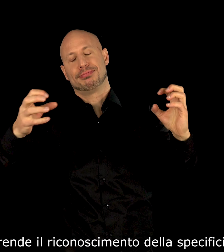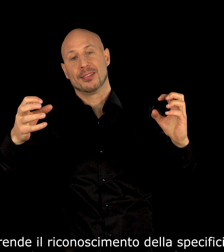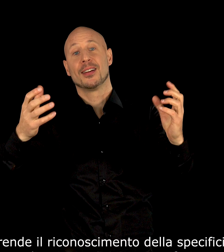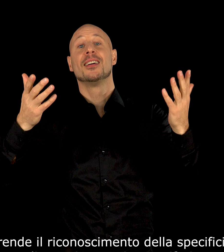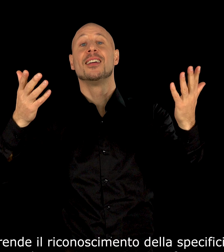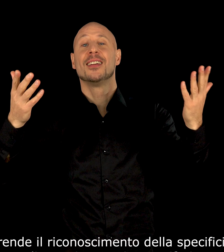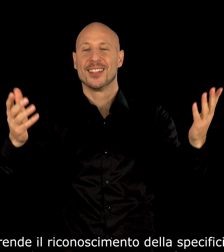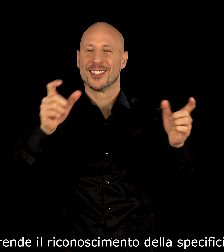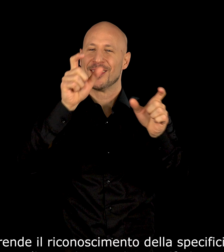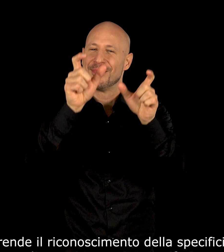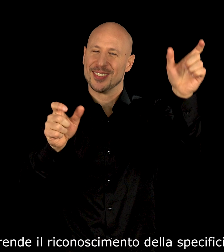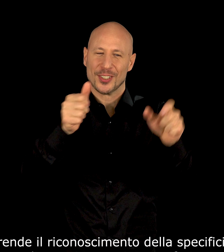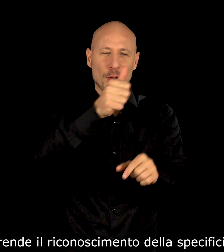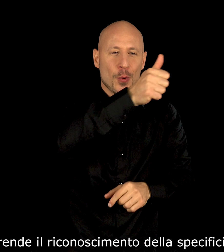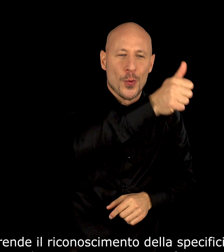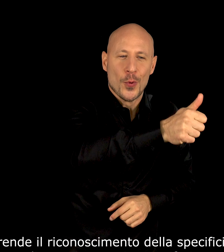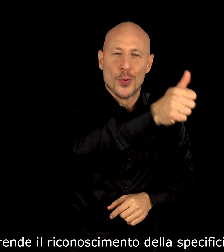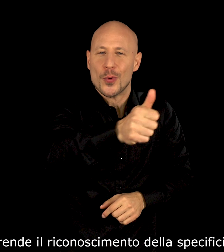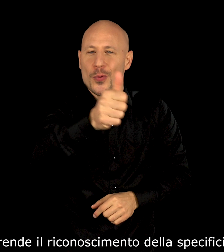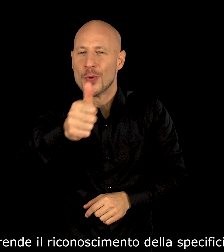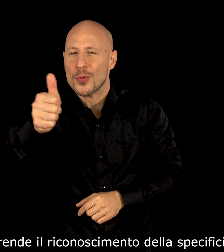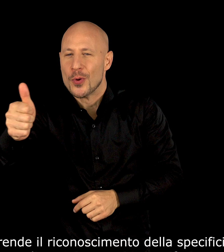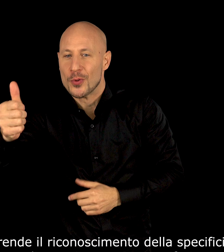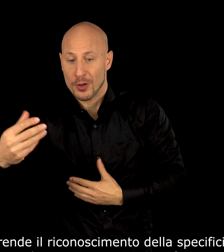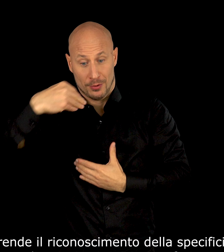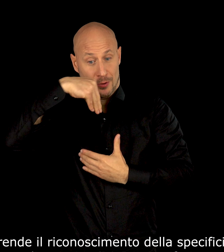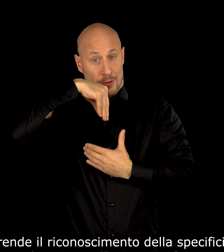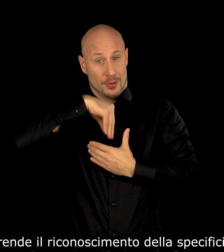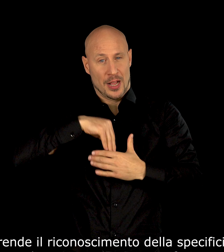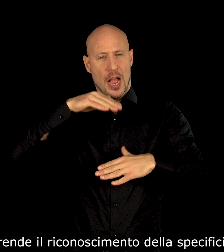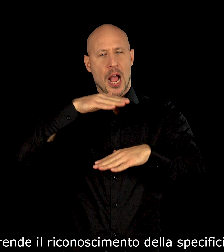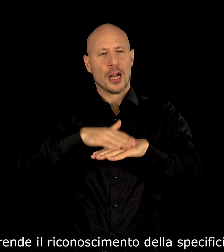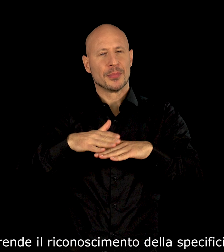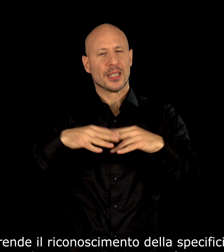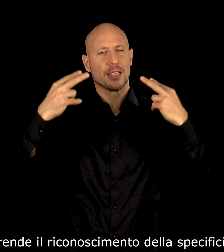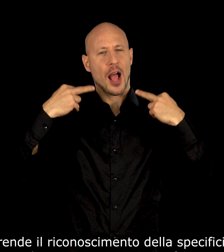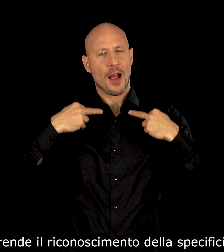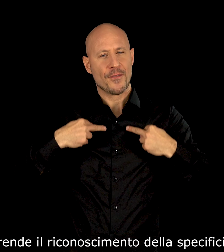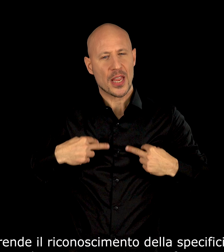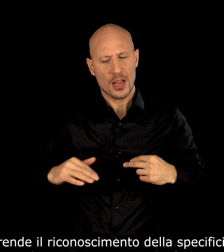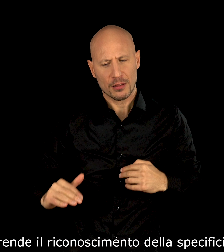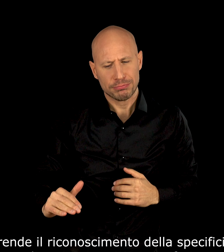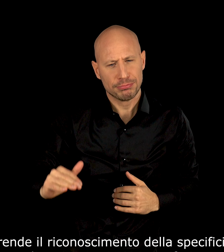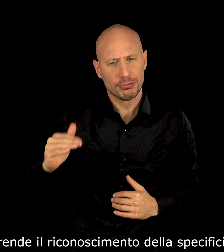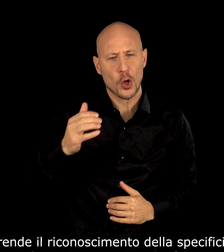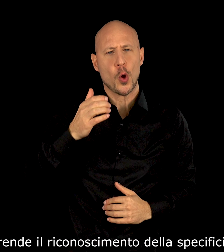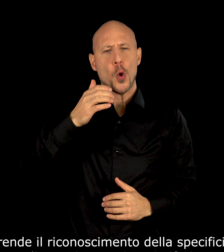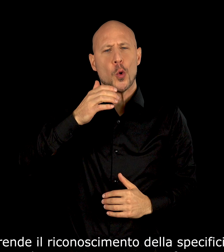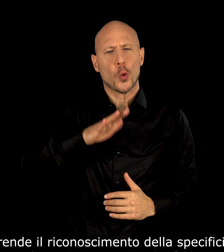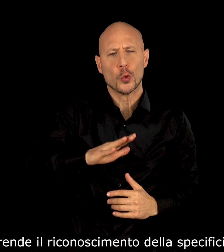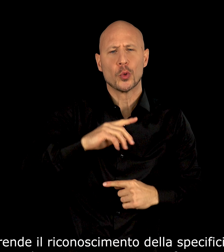Esso comprende il riconoscimento della specificità di ognuno, in quanto portatore di proprie esperienze,